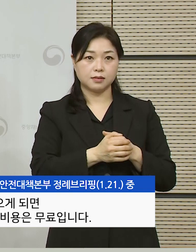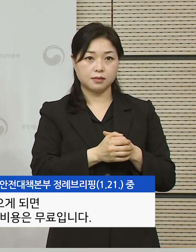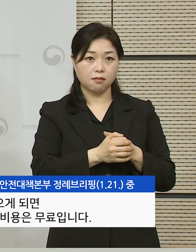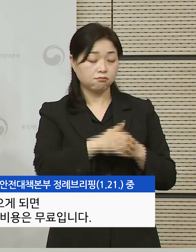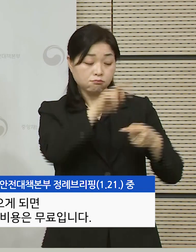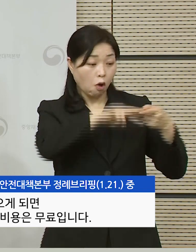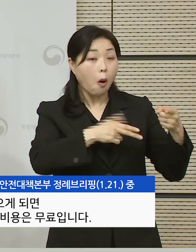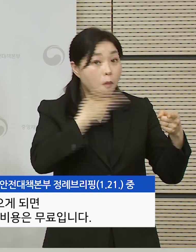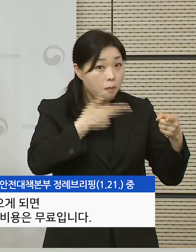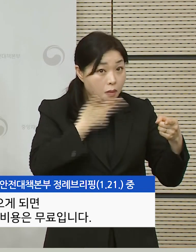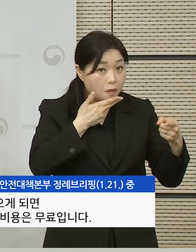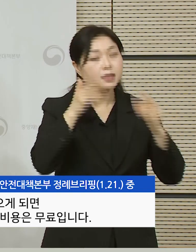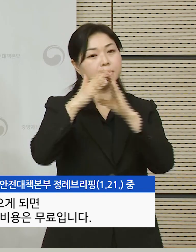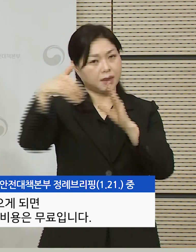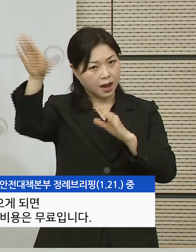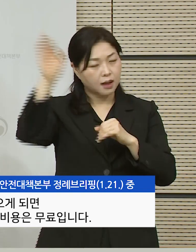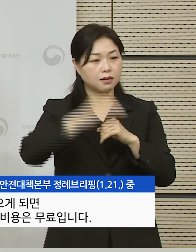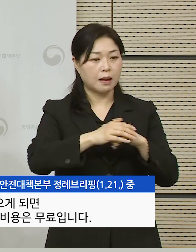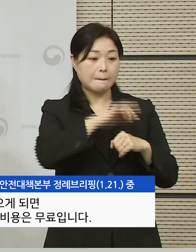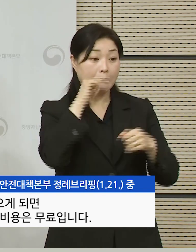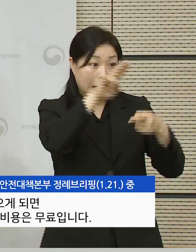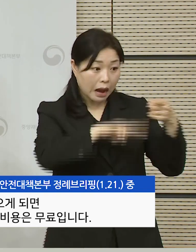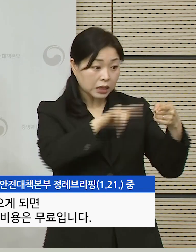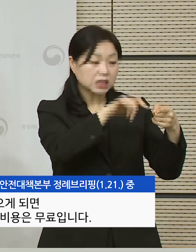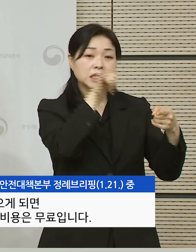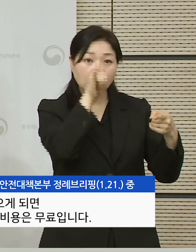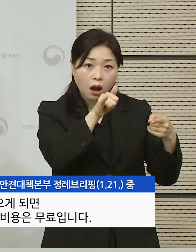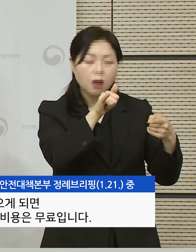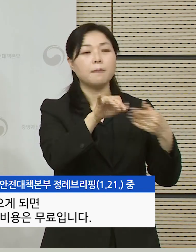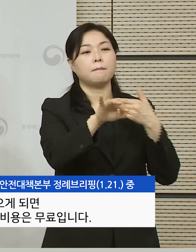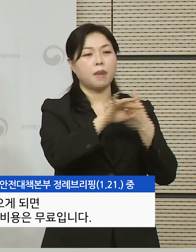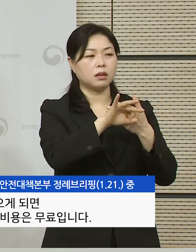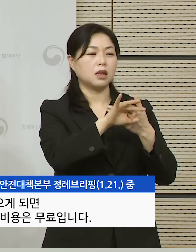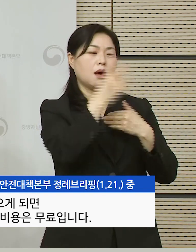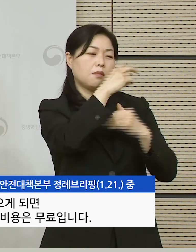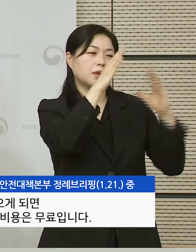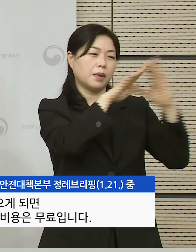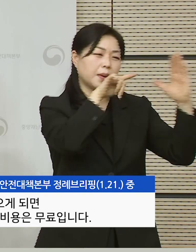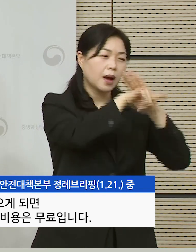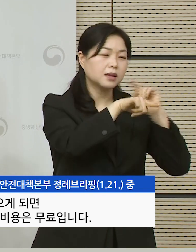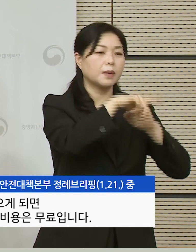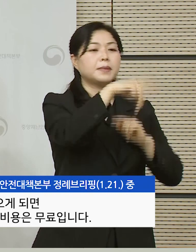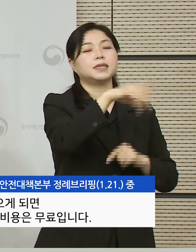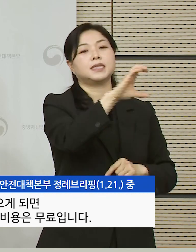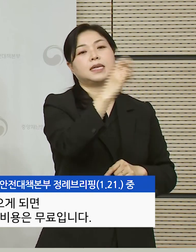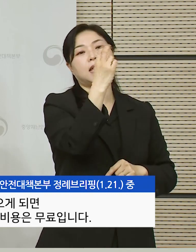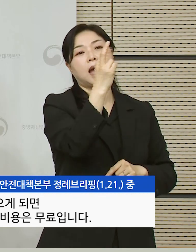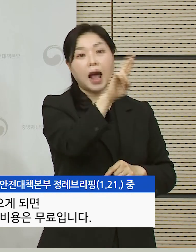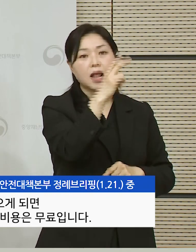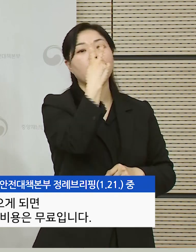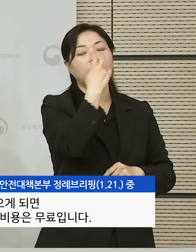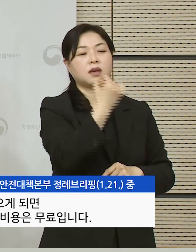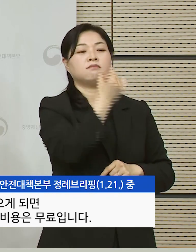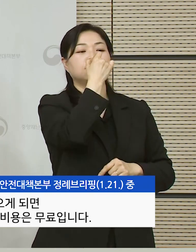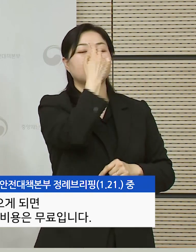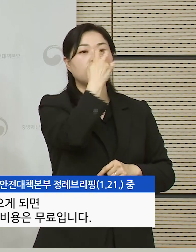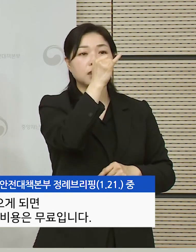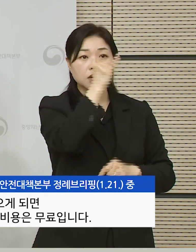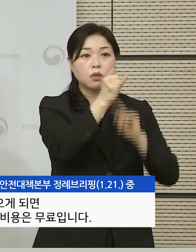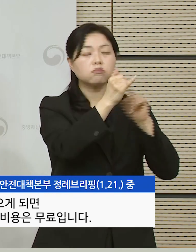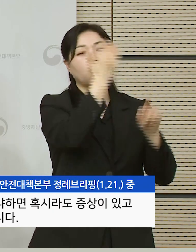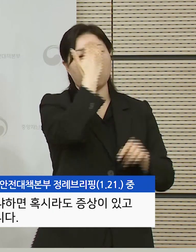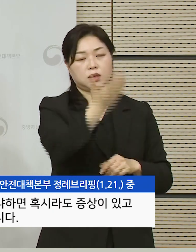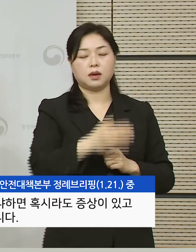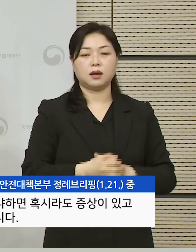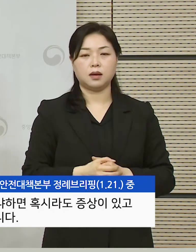나오게 되면 집으로 가시면 되고, 양성이 나오게 되면 다시 PCR 검사를 받으시면 되겠습니다. PCR 검사 비용은